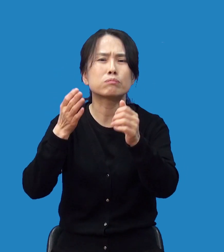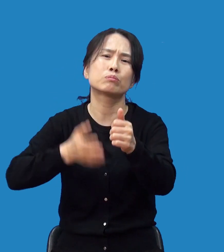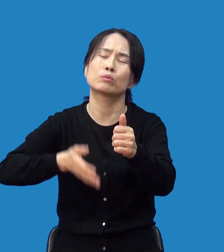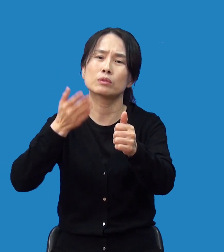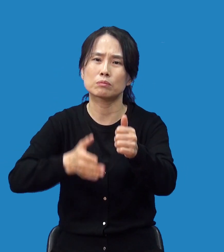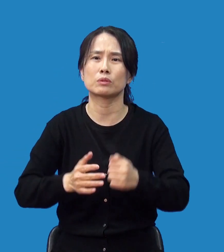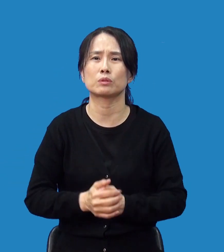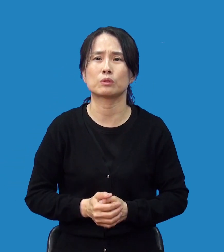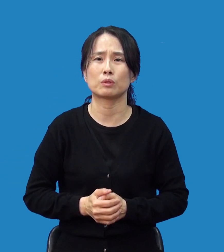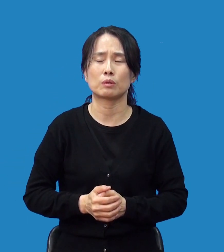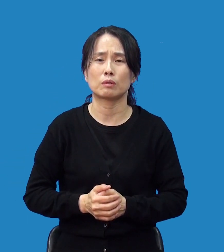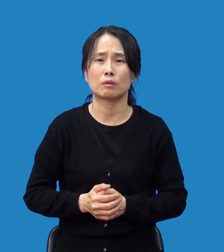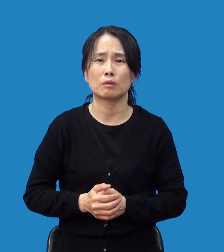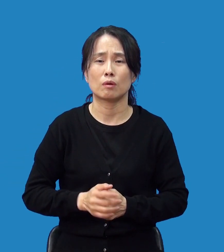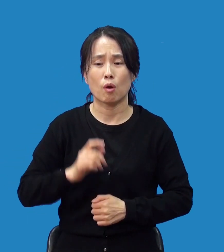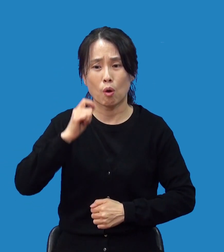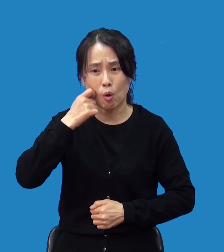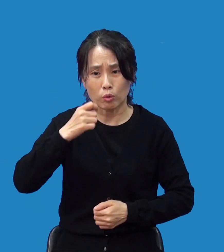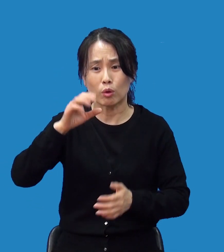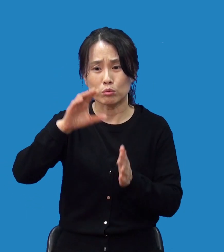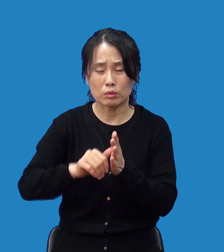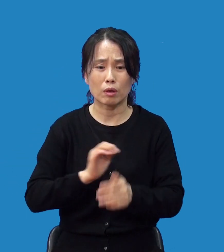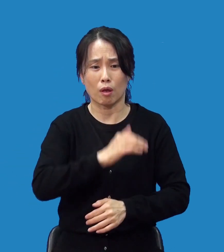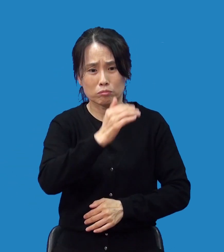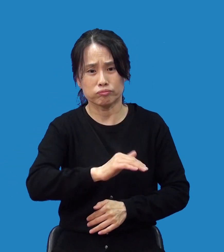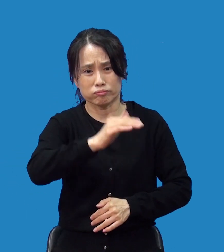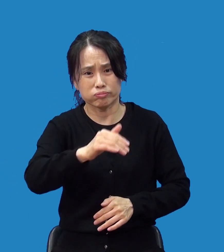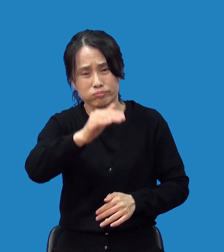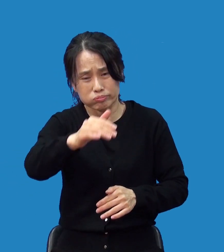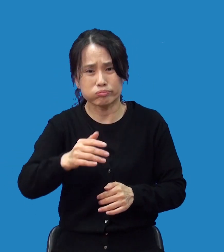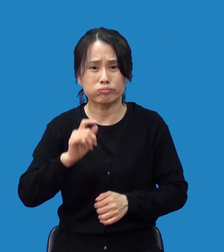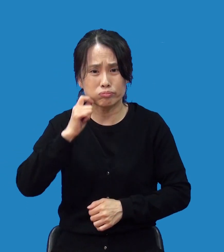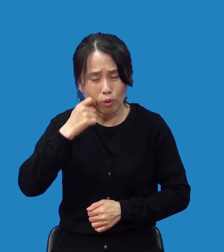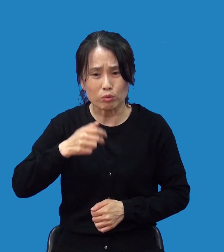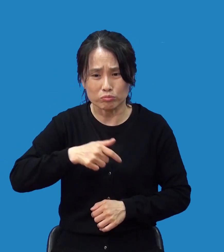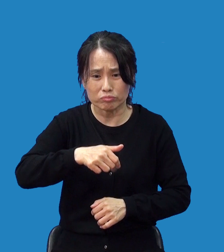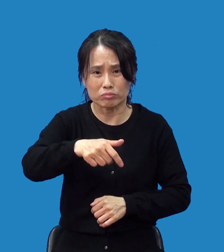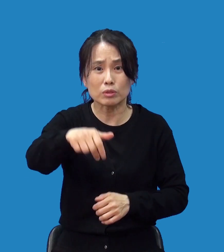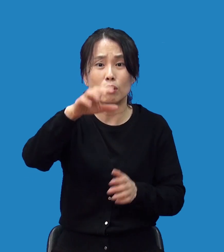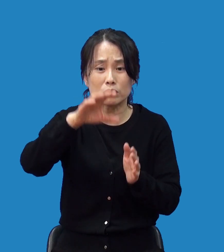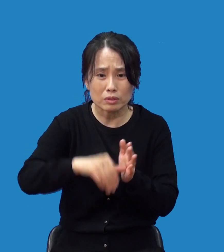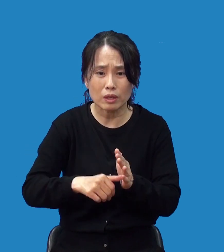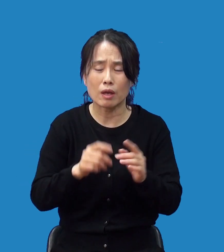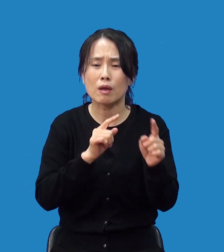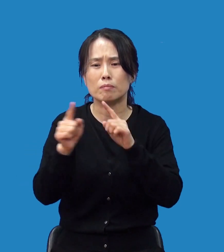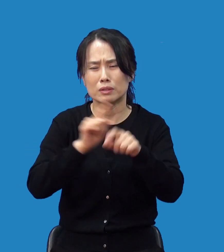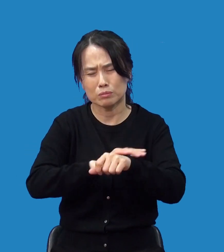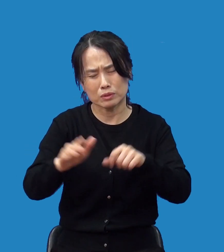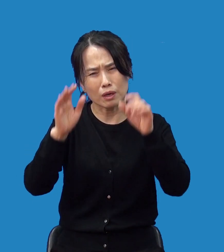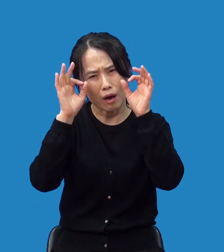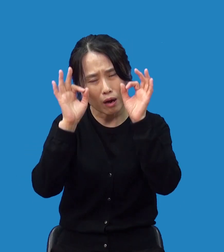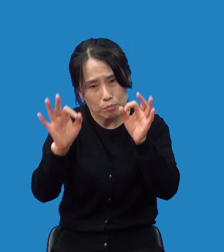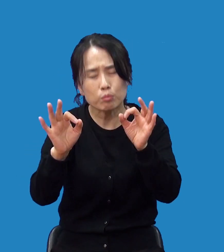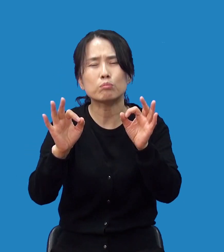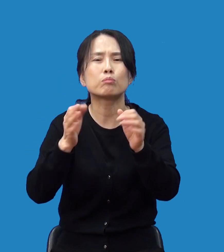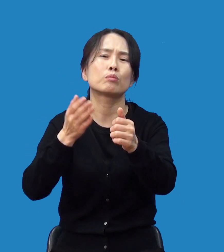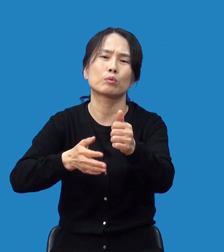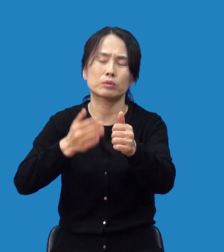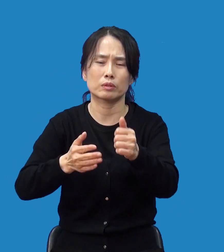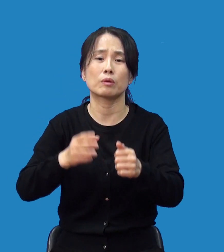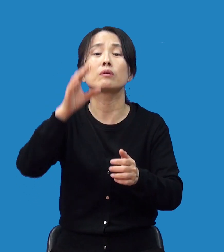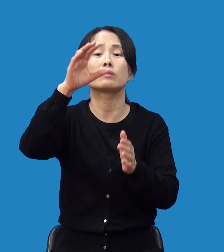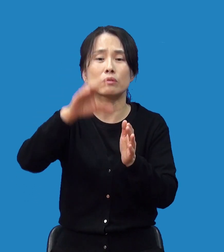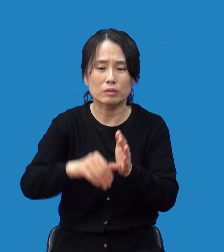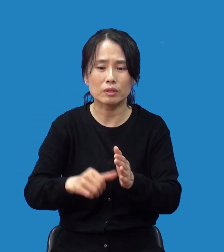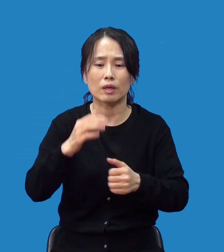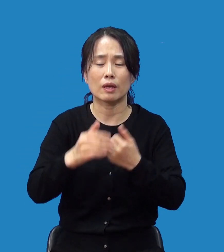굴곡 말씀의 자리에서 평탄화되어야 됩니다. 그럴 때 모든 육체가 하나님의 영광을 함께 볼 수